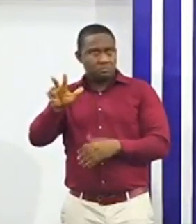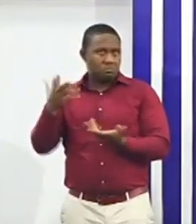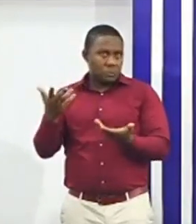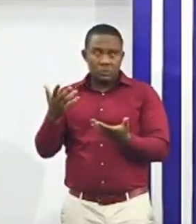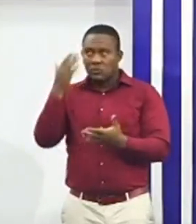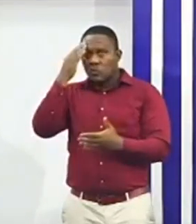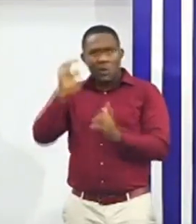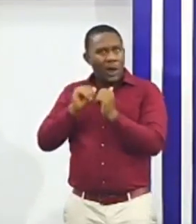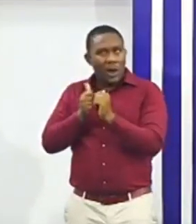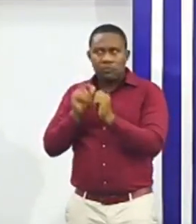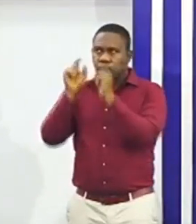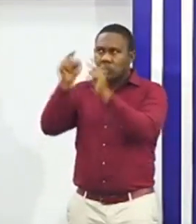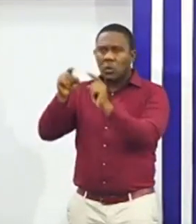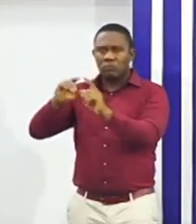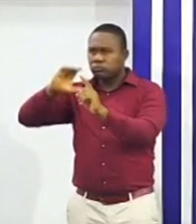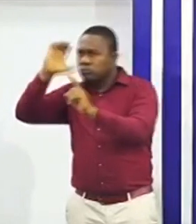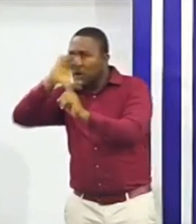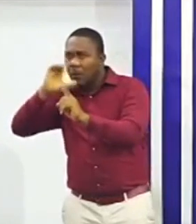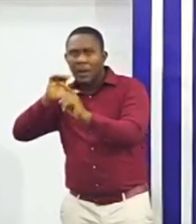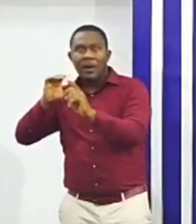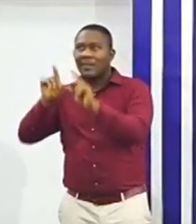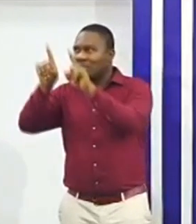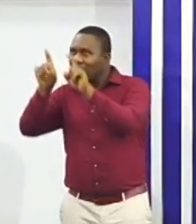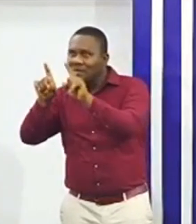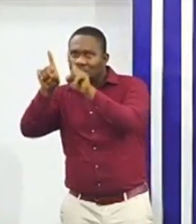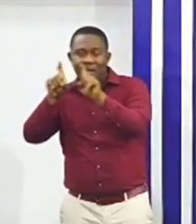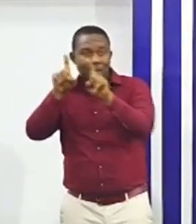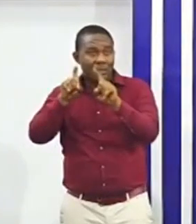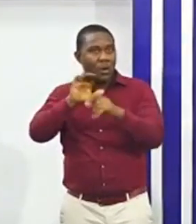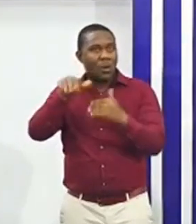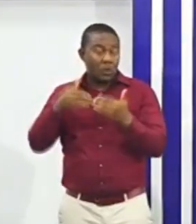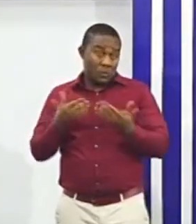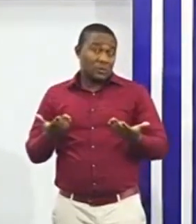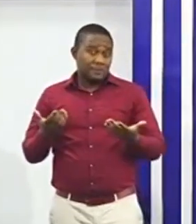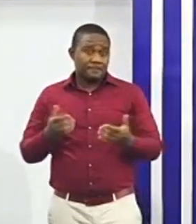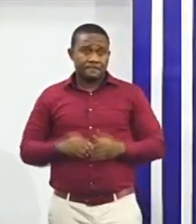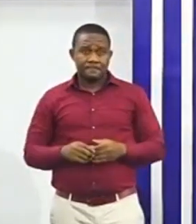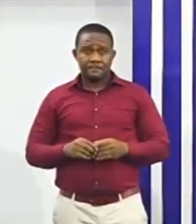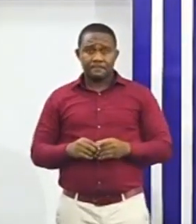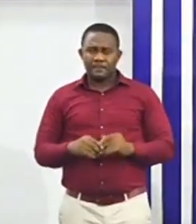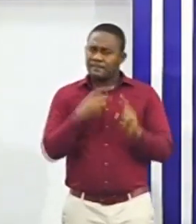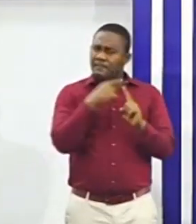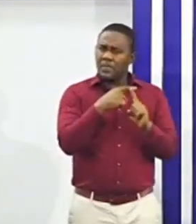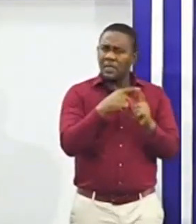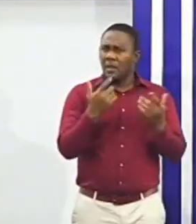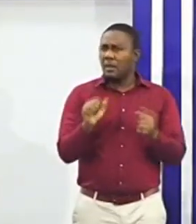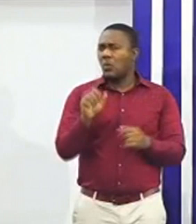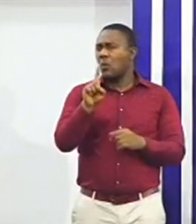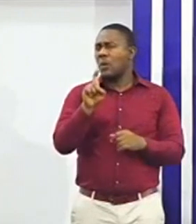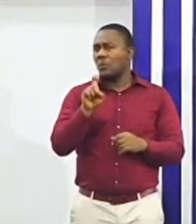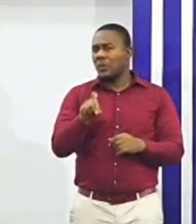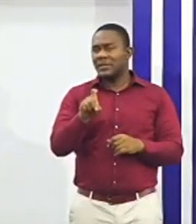agana zirna nancher zalanta pan ye nimpa ba ko ane lezar ni